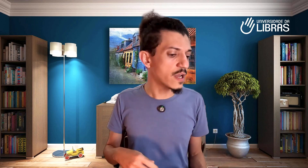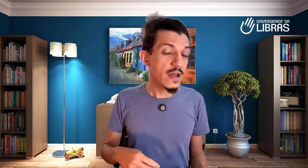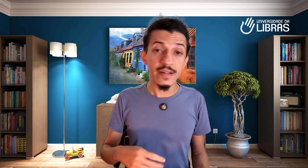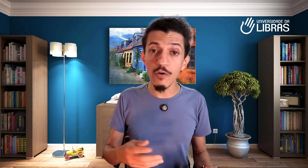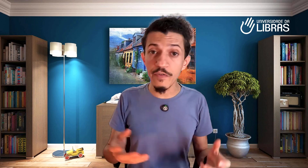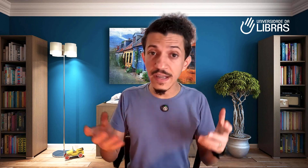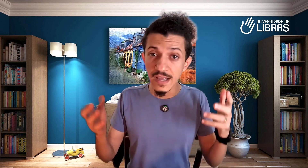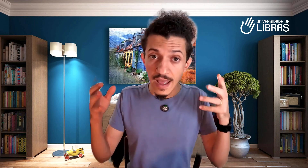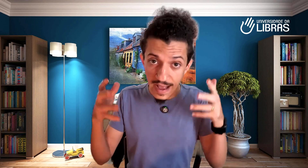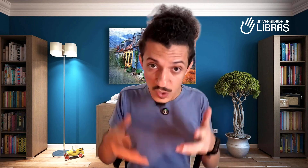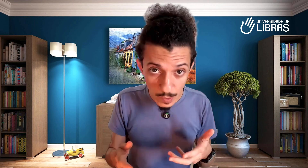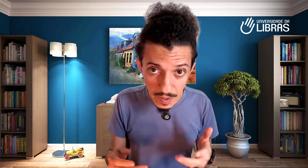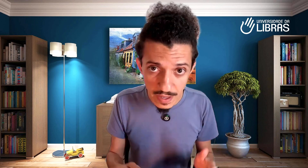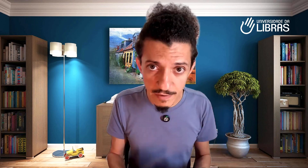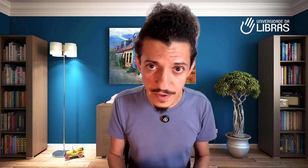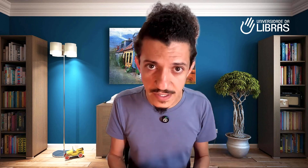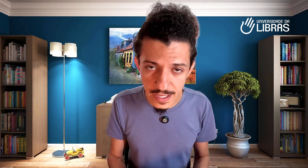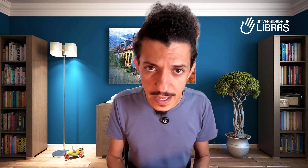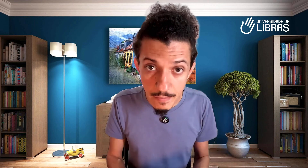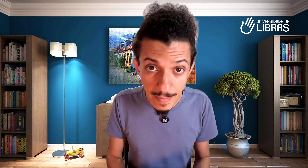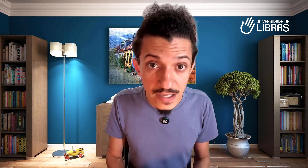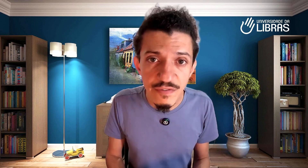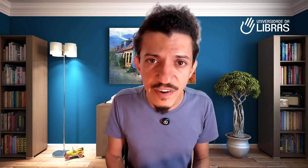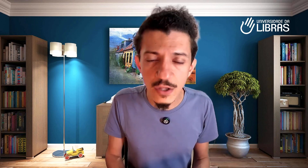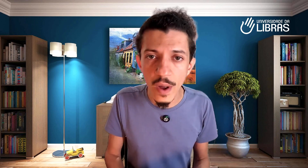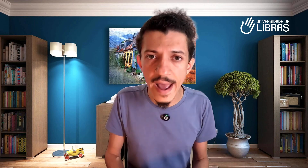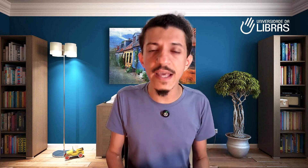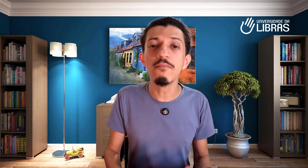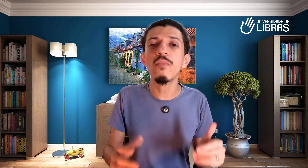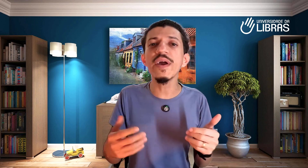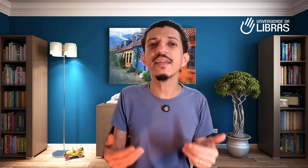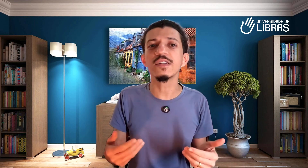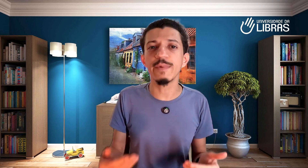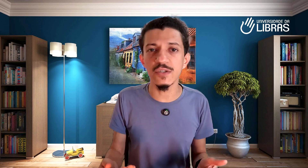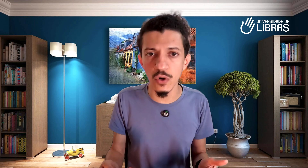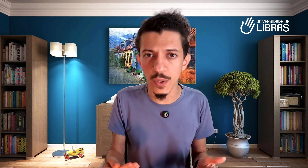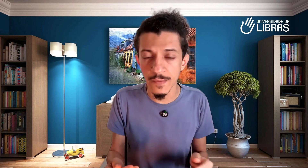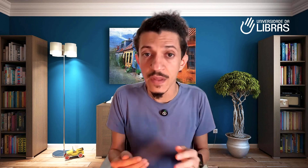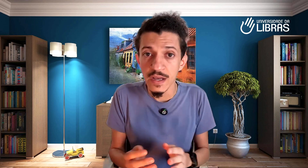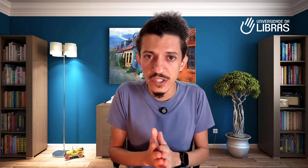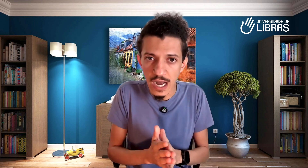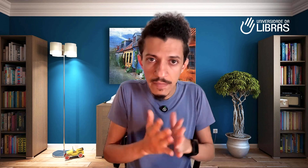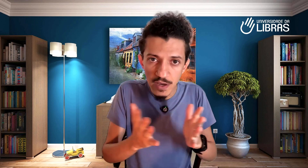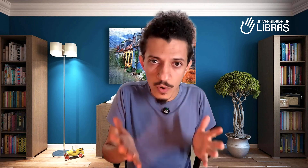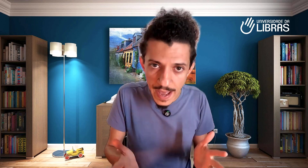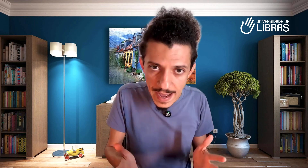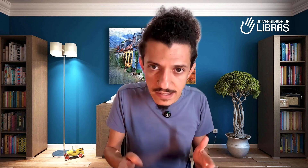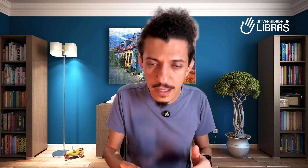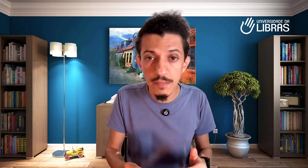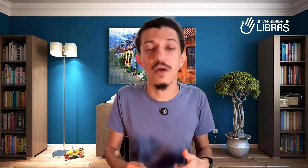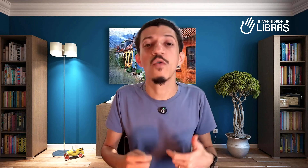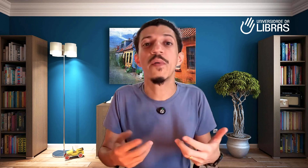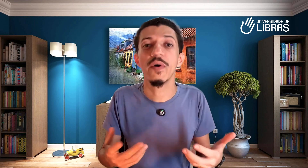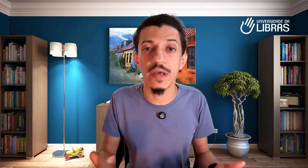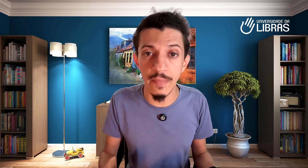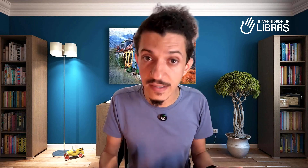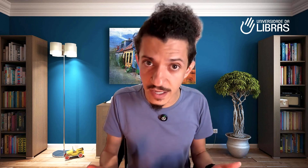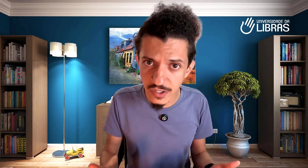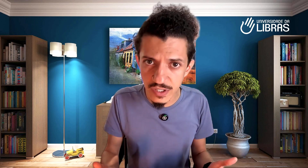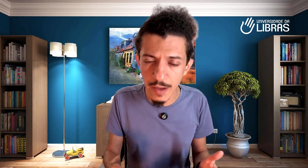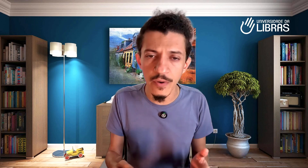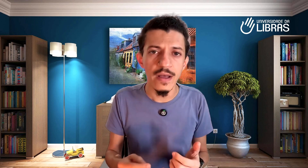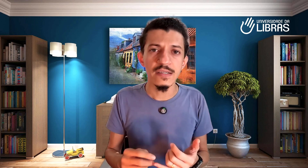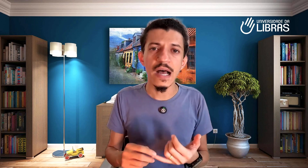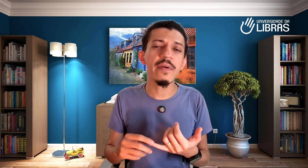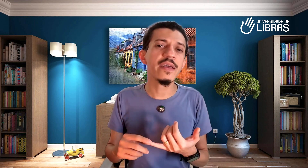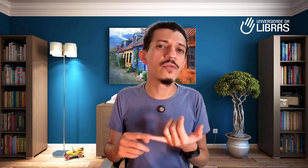exclusivos. Talvez é a sua primeira vez aqui, mas o fato é que muitas pessoas já me conhecem e me acompanham aqui há bastante